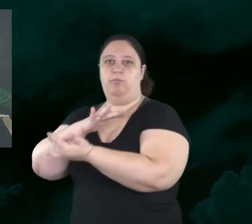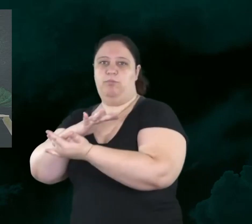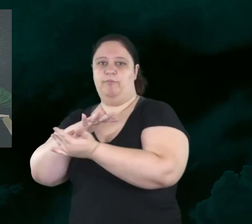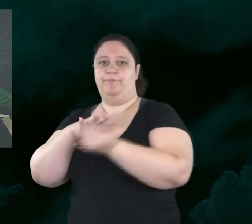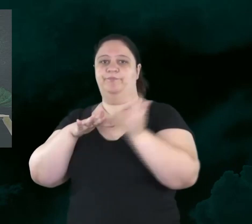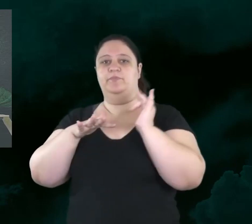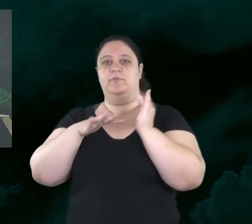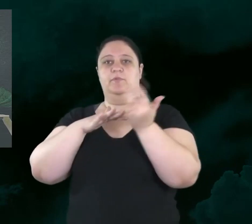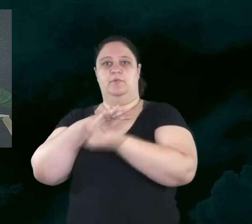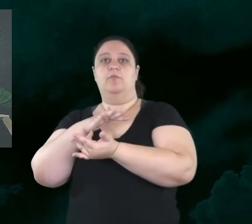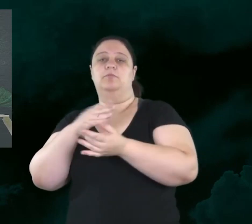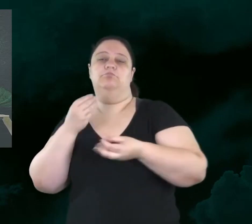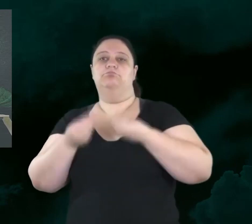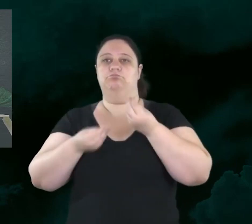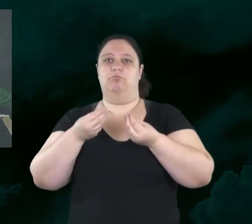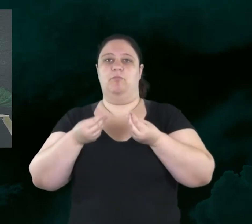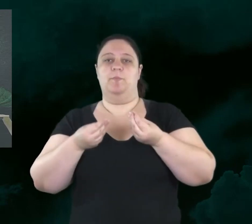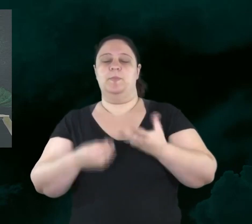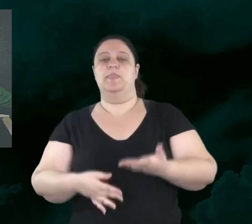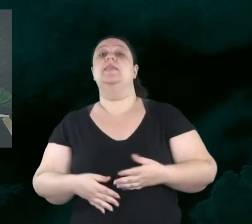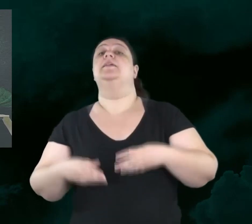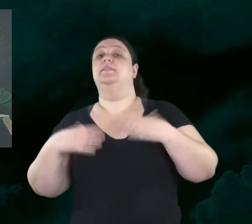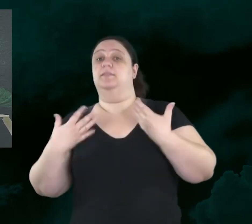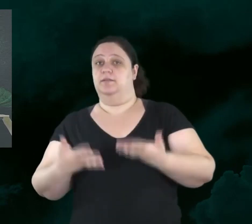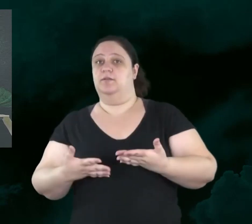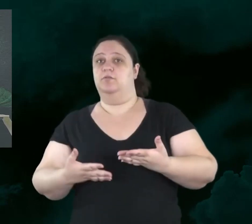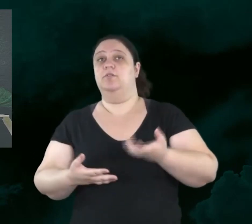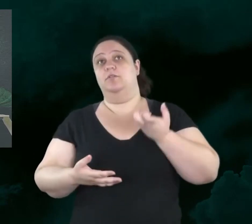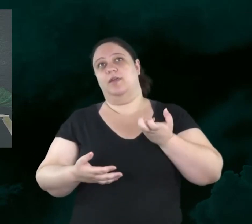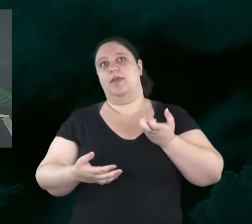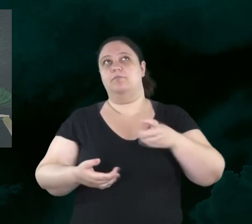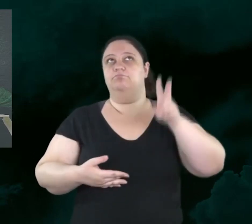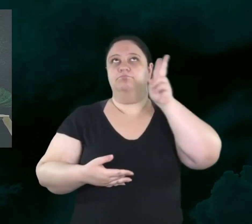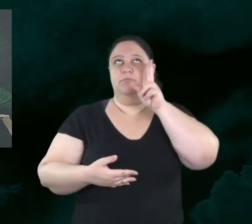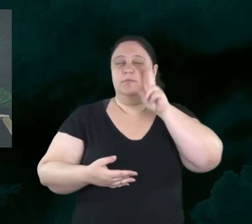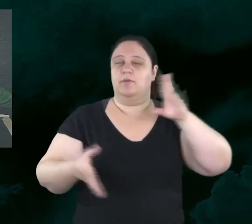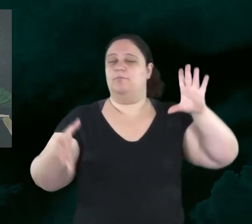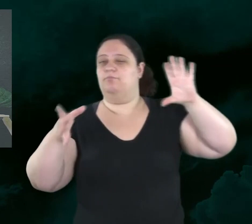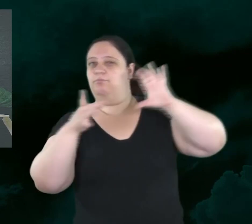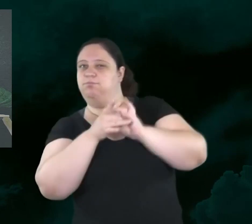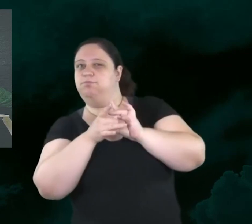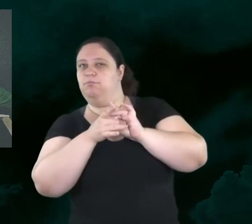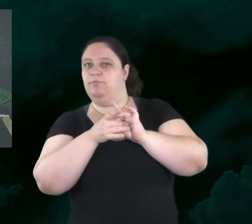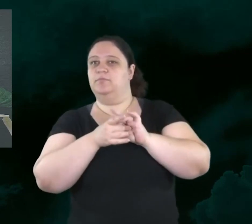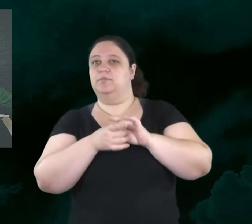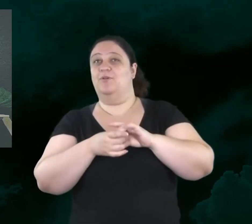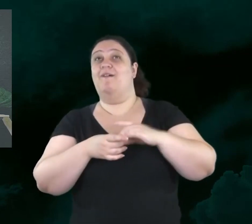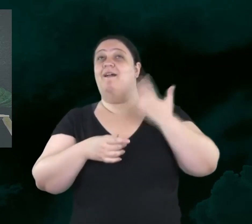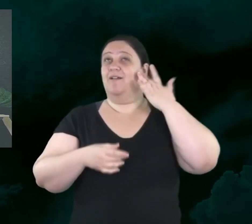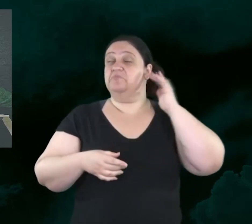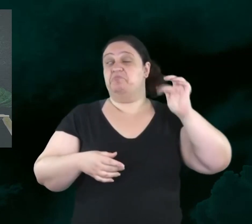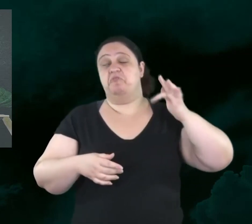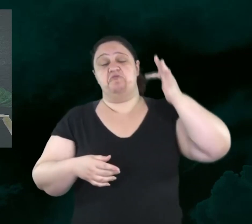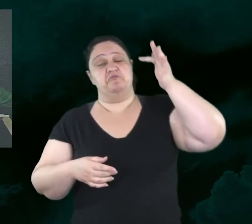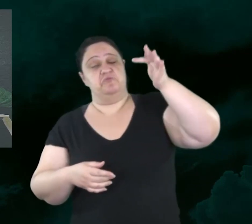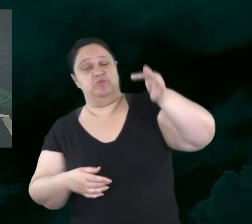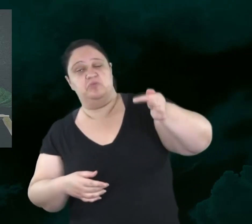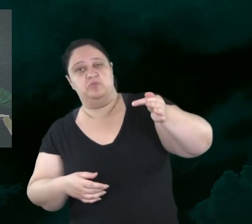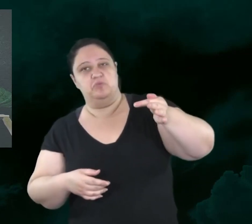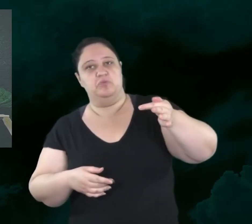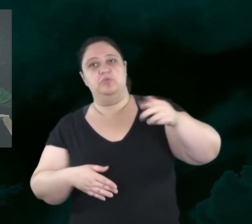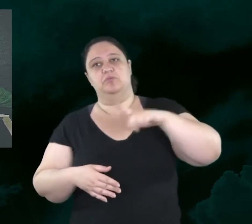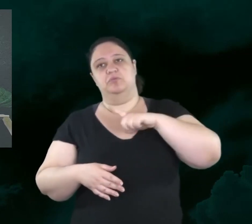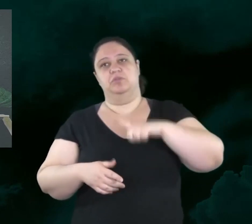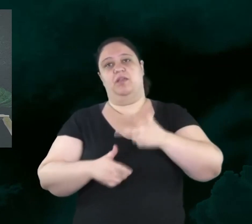queria aproveitar e fazer um link sobre isso. Talvez um dia, mais detalhadamente, a gente faça uma